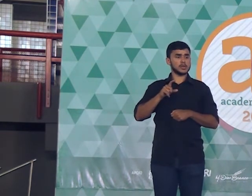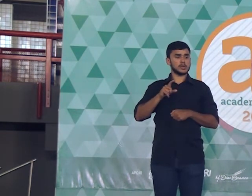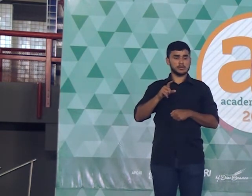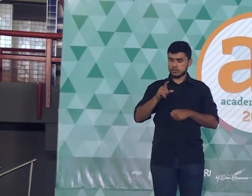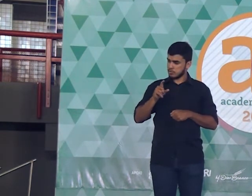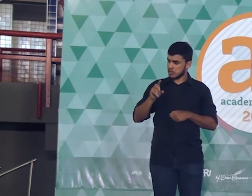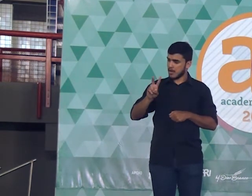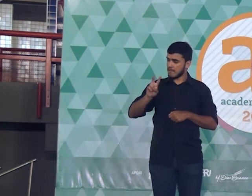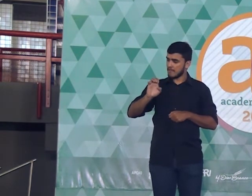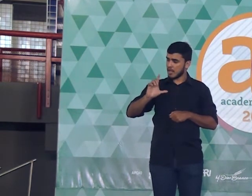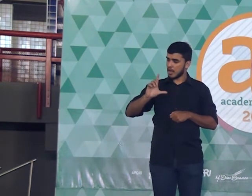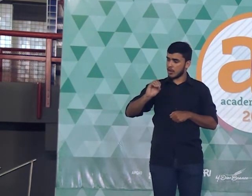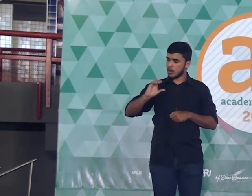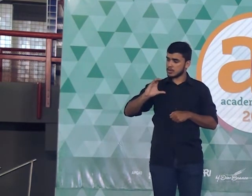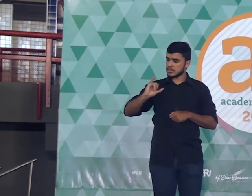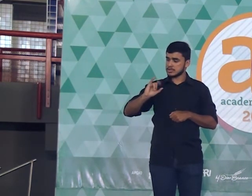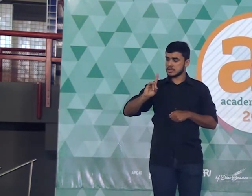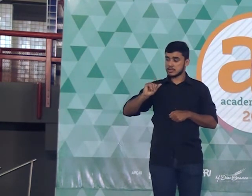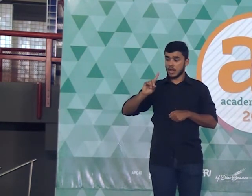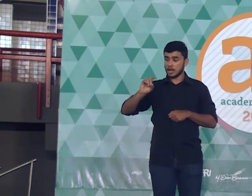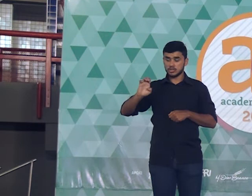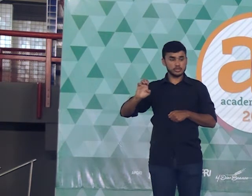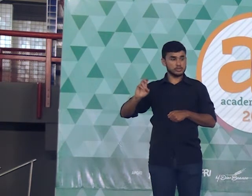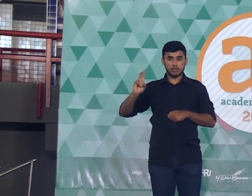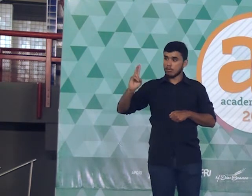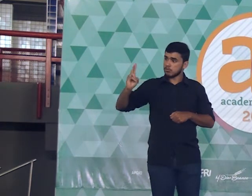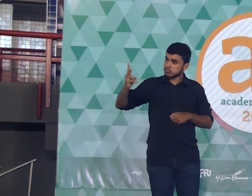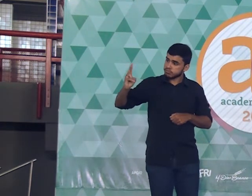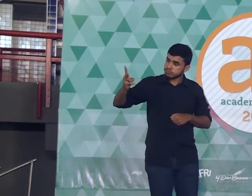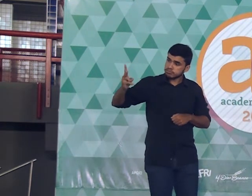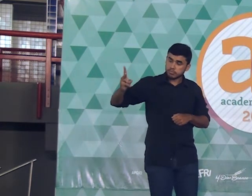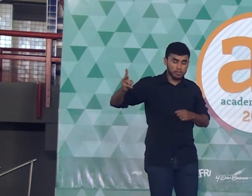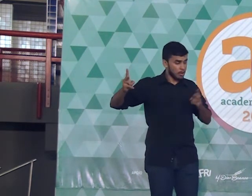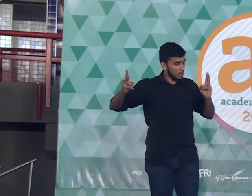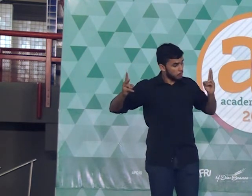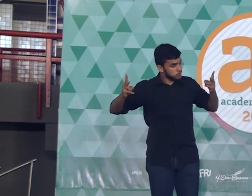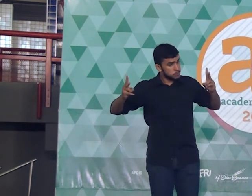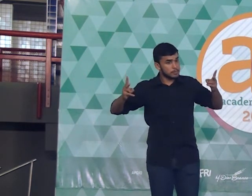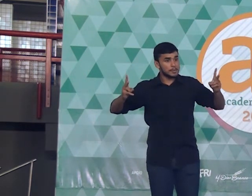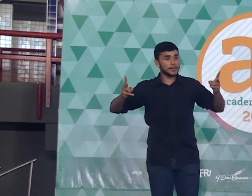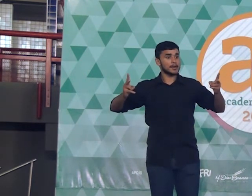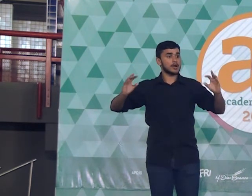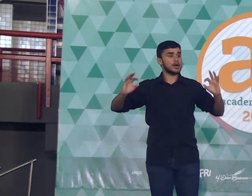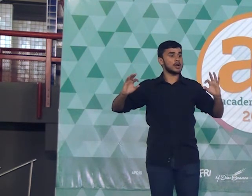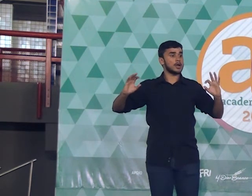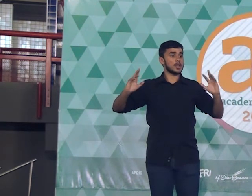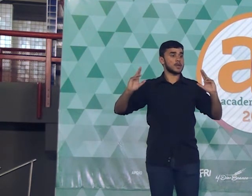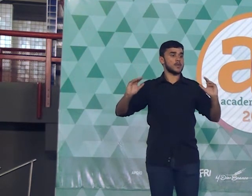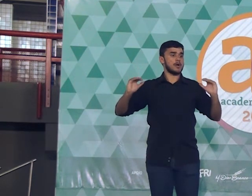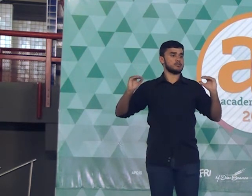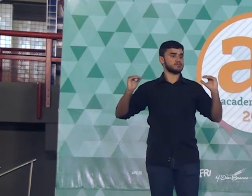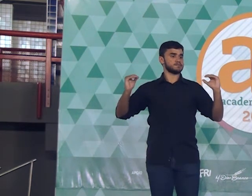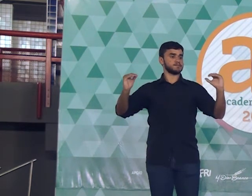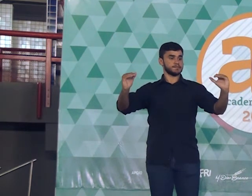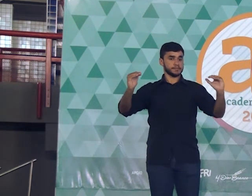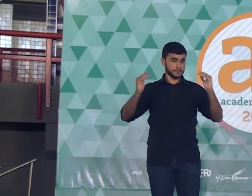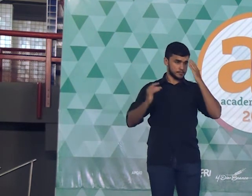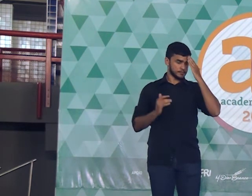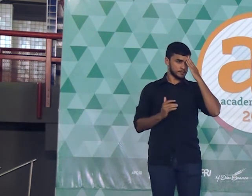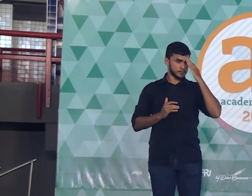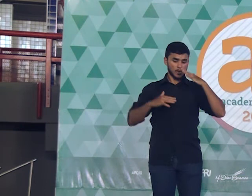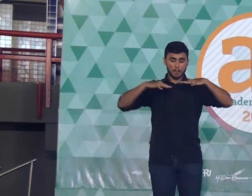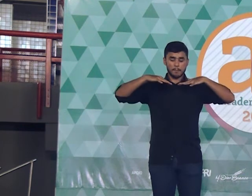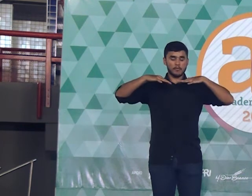Todas as vezes que eu tenho a velocidade constante, eu tenho que tipo de movimento?